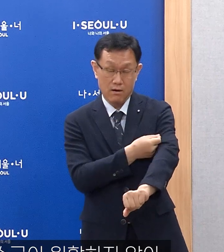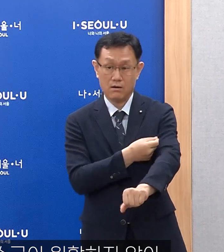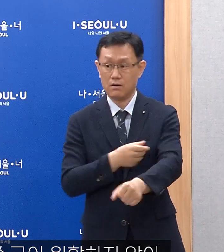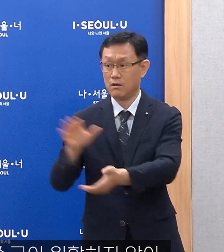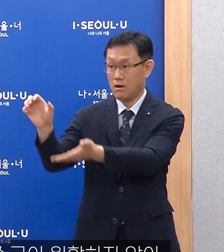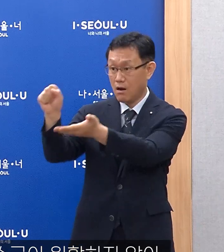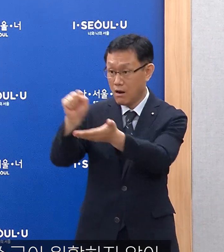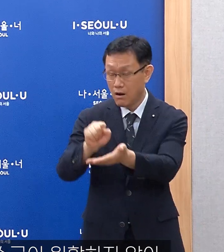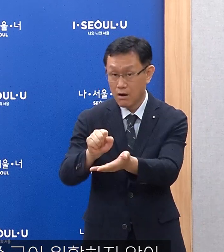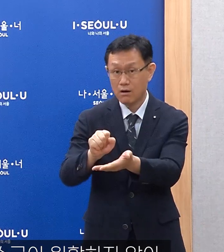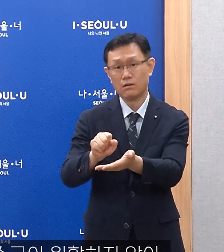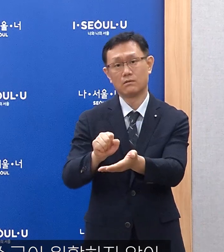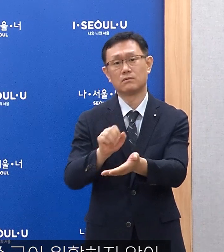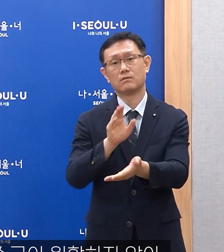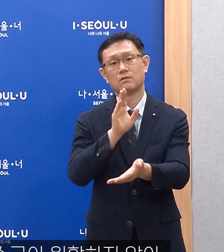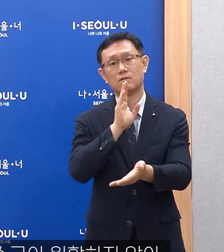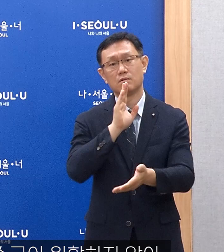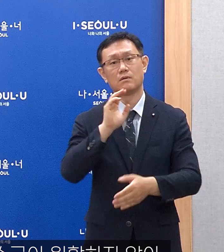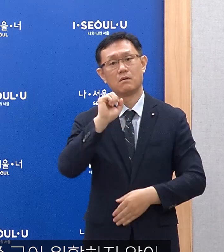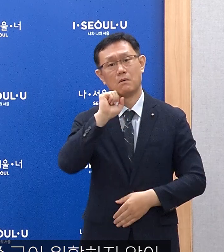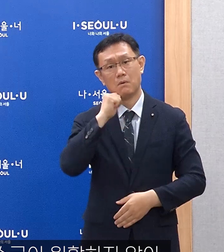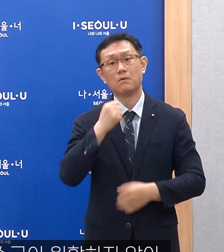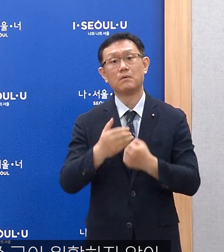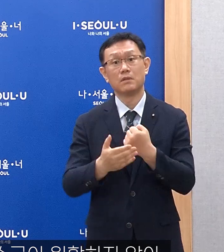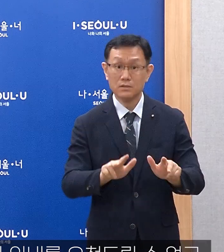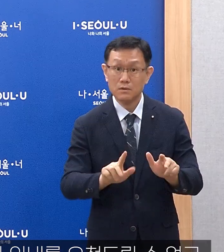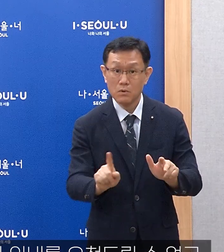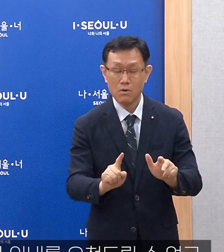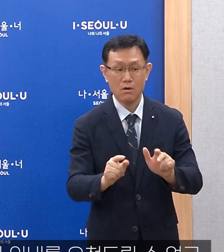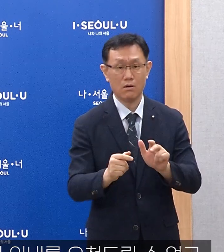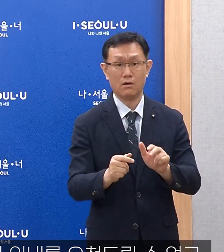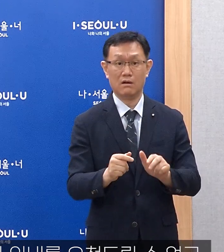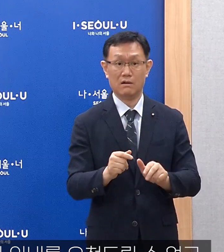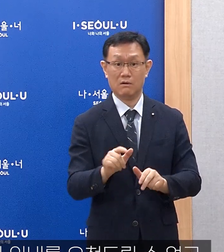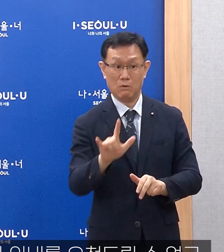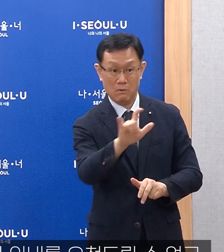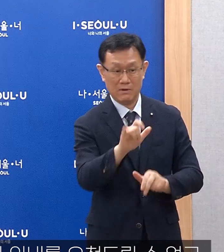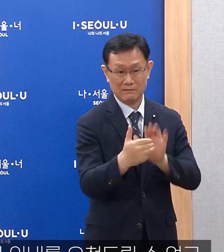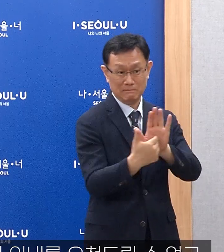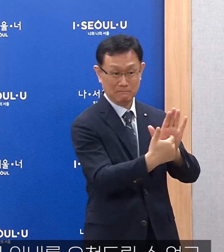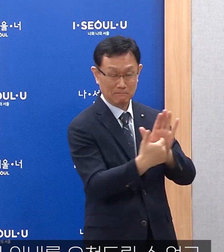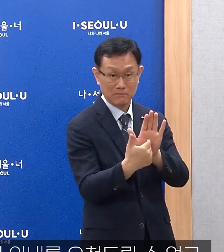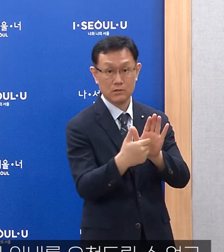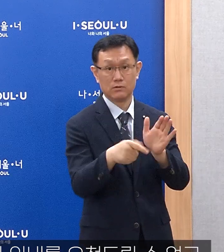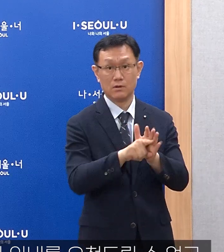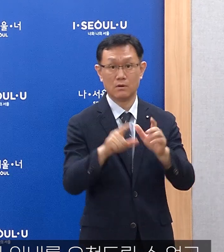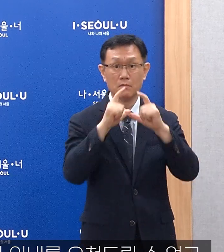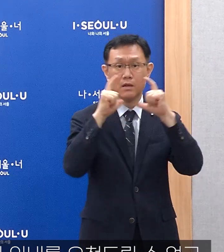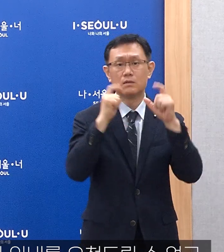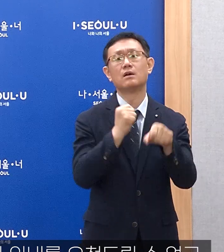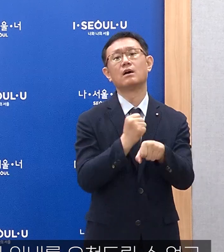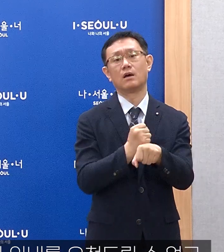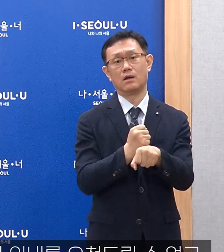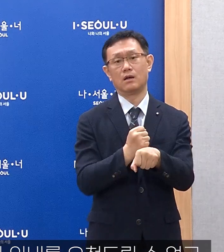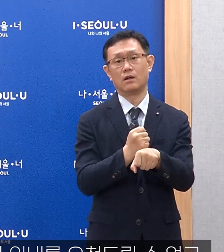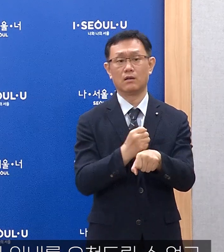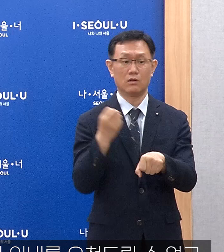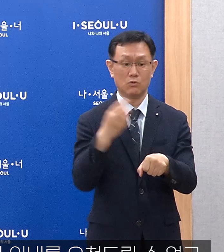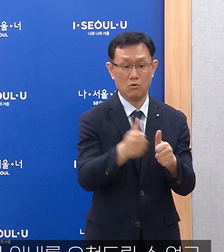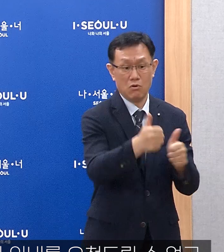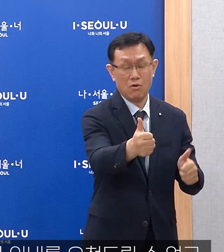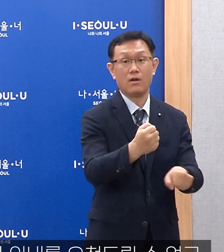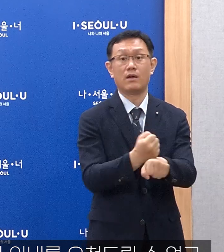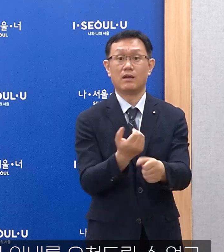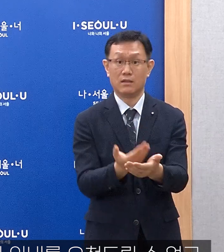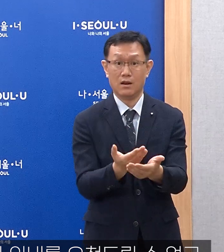규제와 격리 위주의 방역에 치중해 왔습니다. 그러나 더 이상은 국민 여러분께 희생과 인내를 요청드릴 수